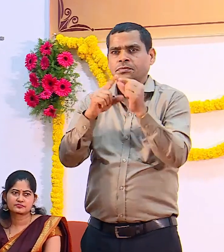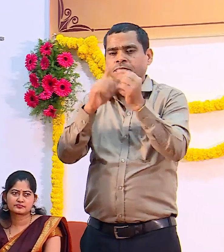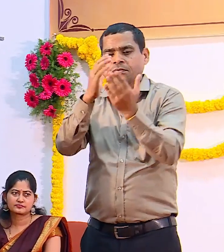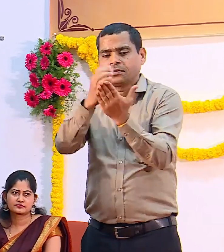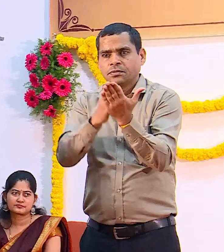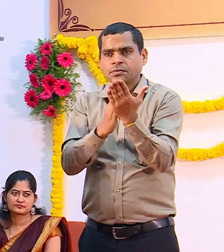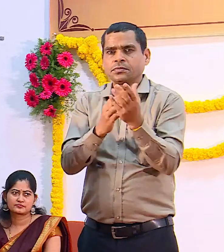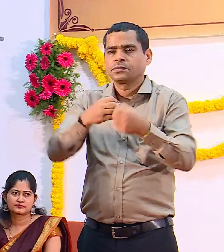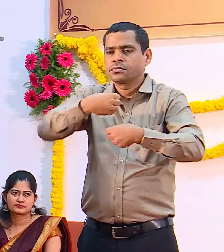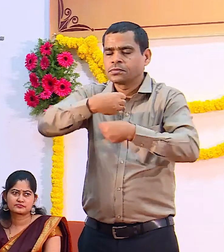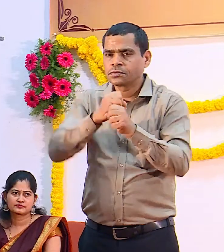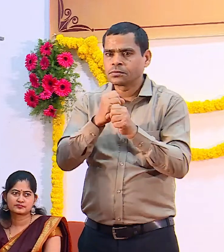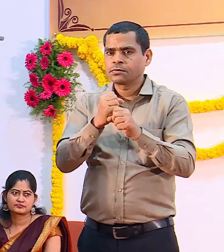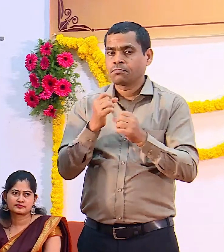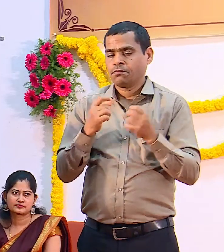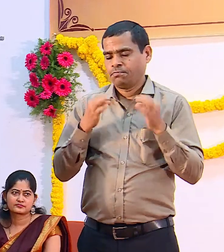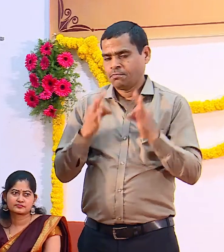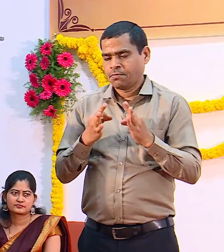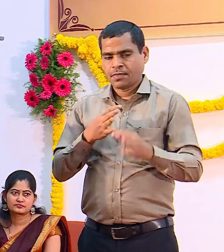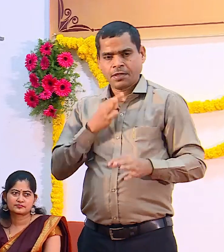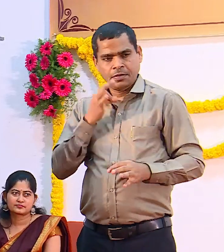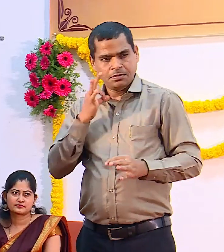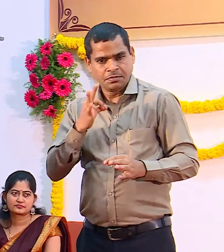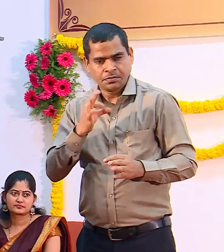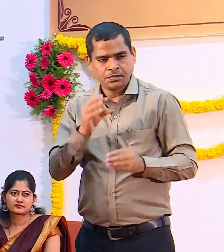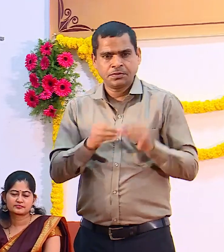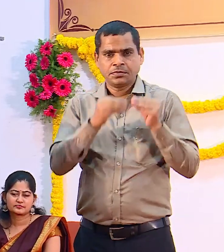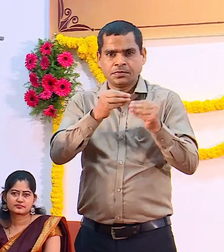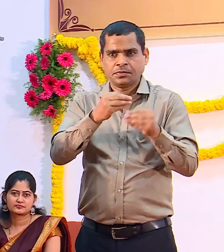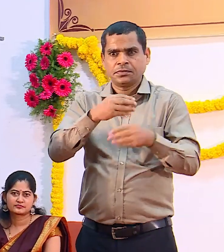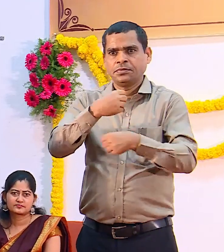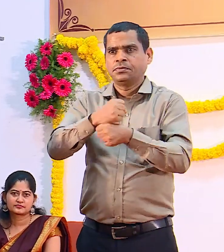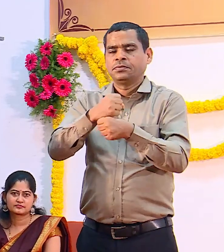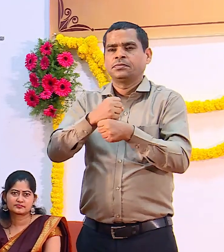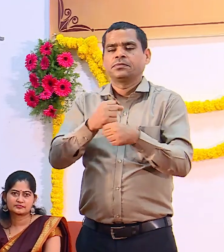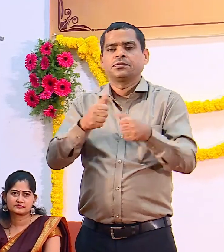अस। आई कैन अश्योर यू विल मेक इट अ पार्ट ऑफ द NHM, विल मेक इट अ पार्ट ऑफ द